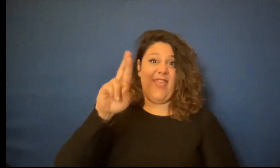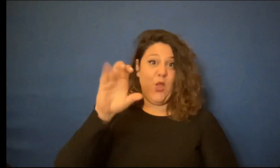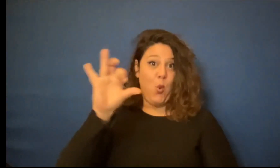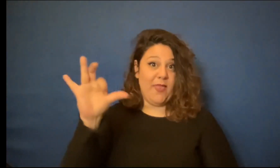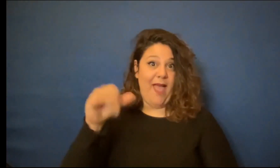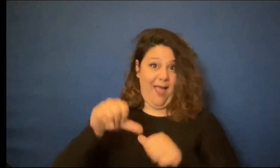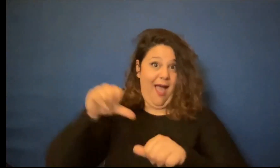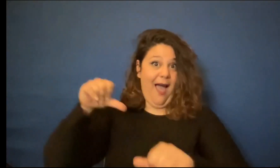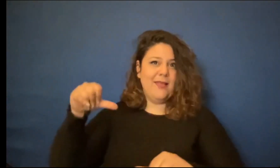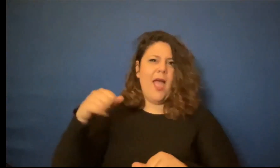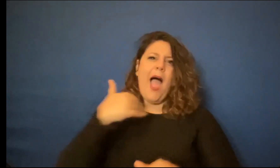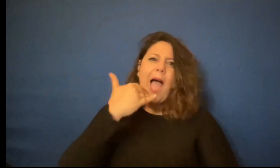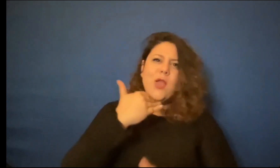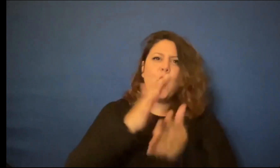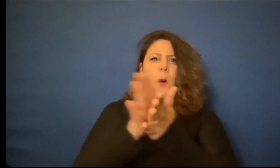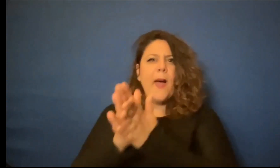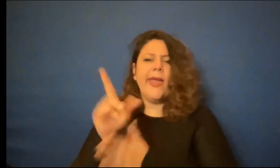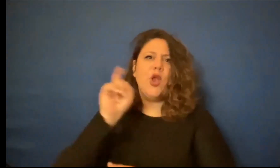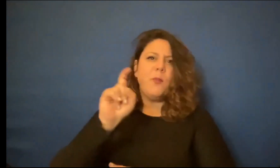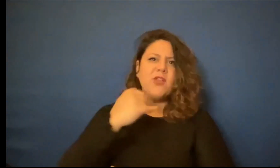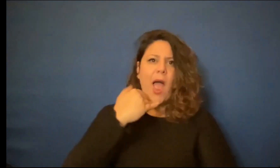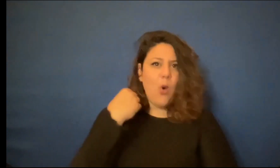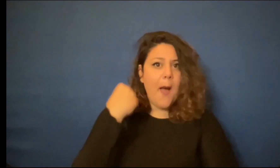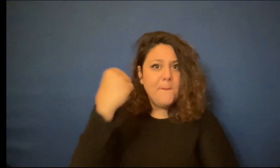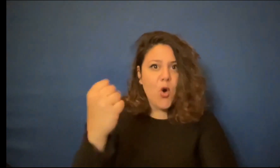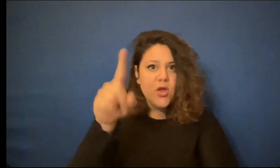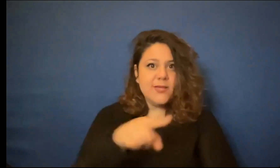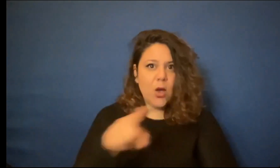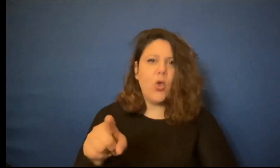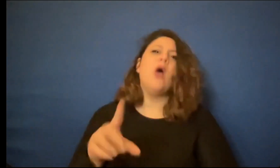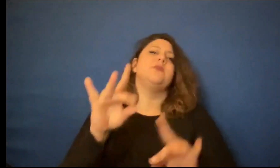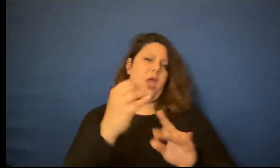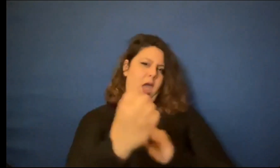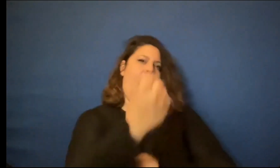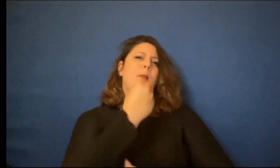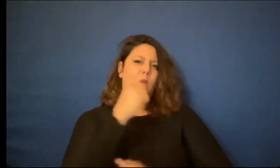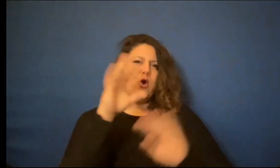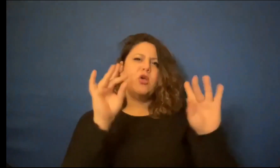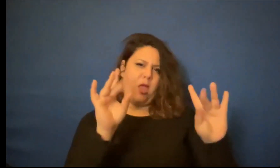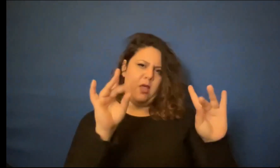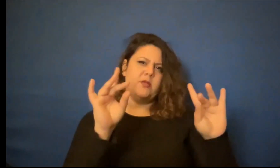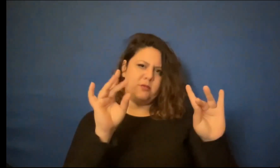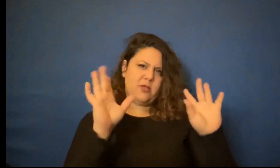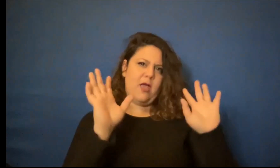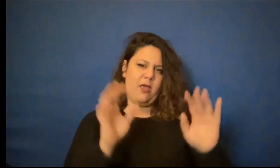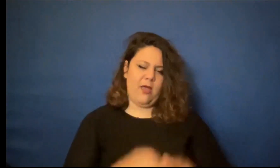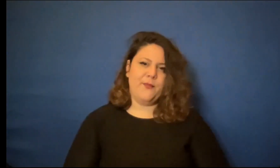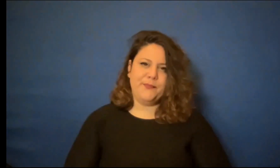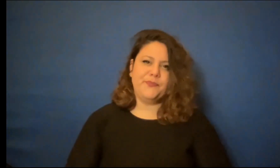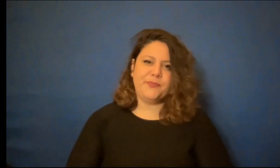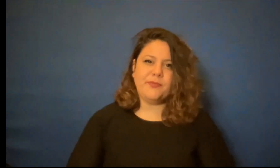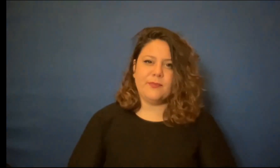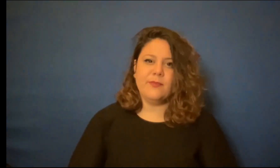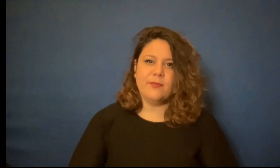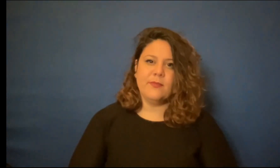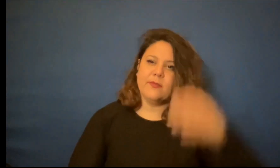compañero, de algún profesor, entiendo que sí. Algún apoyo, sí, algún apoyo, sí. De los